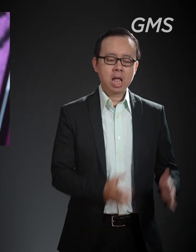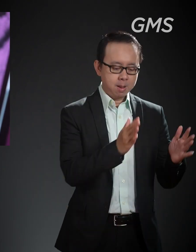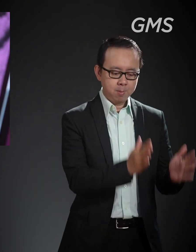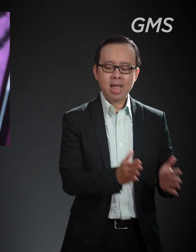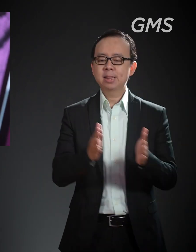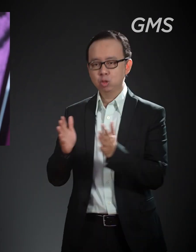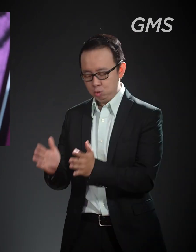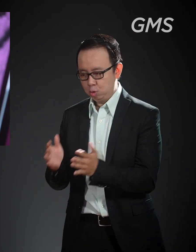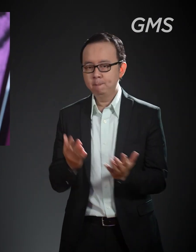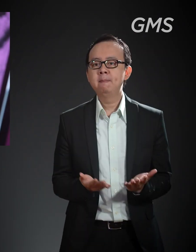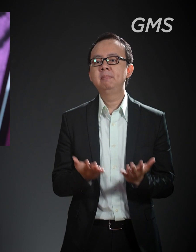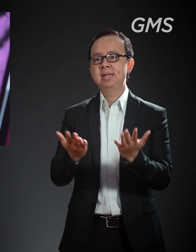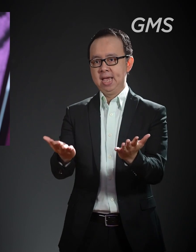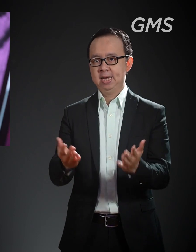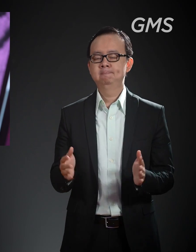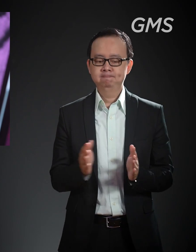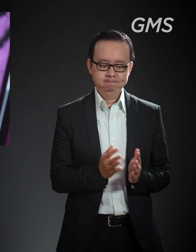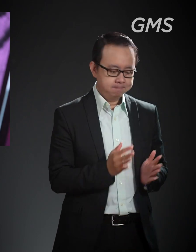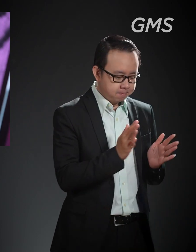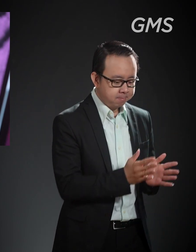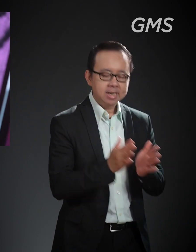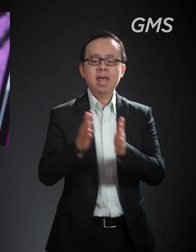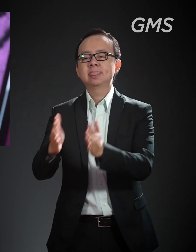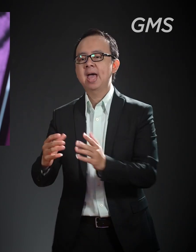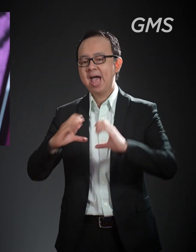Mengatur pemberian, menata hati.